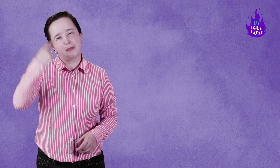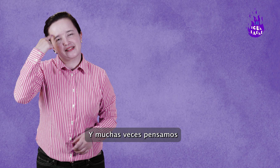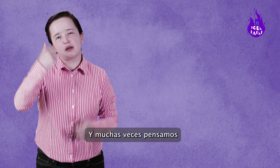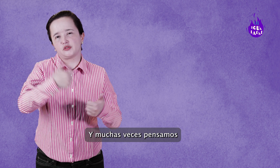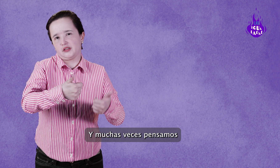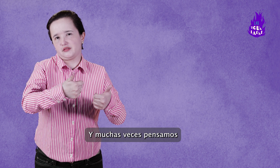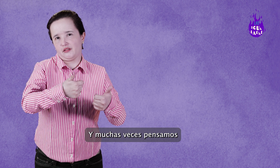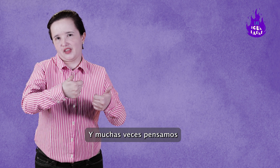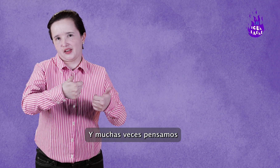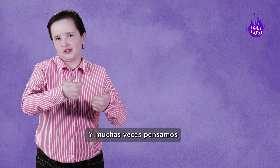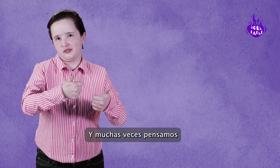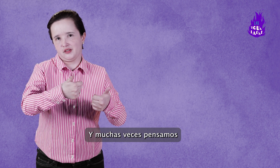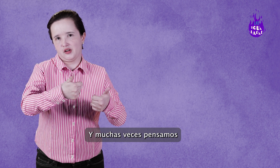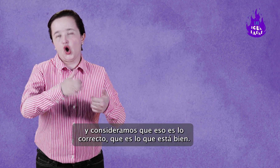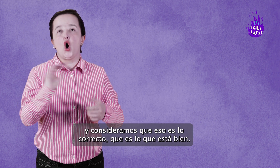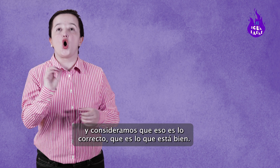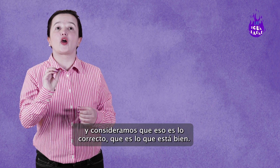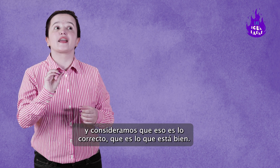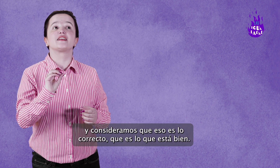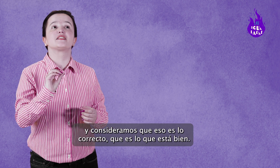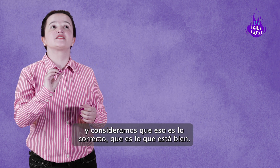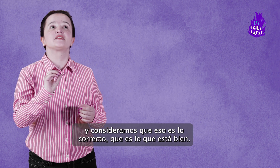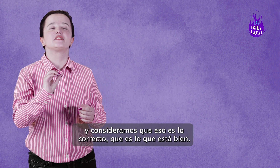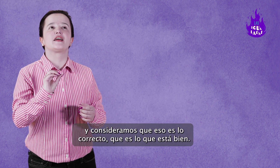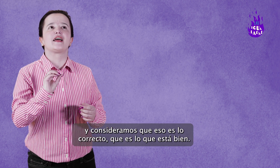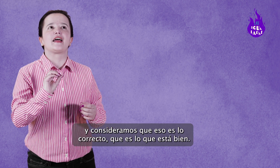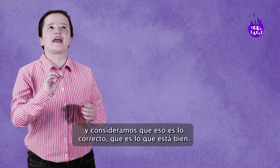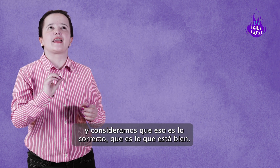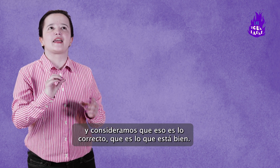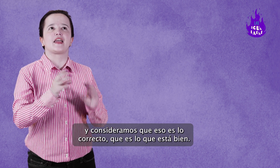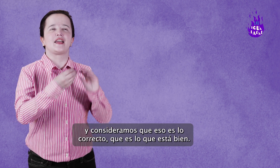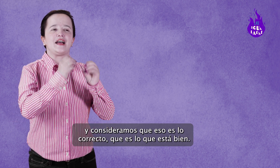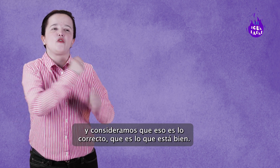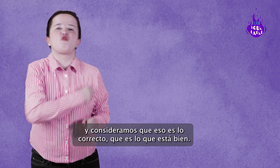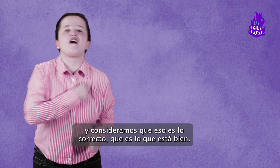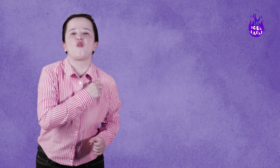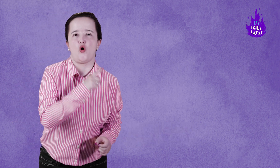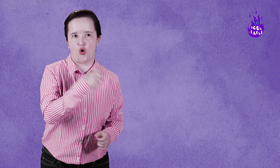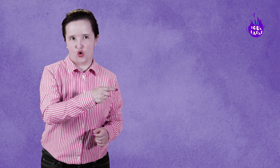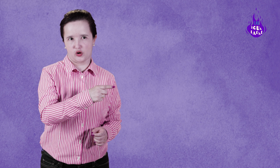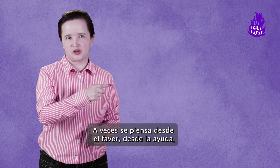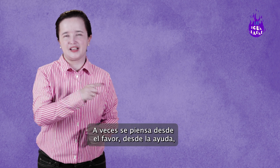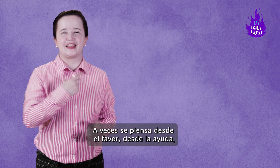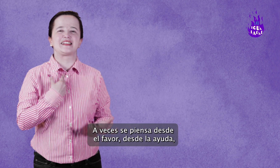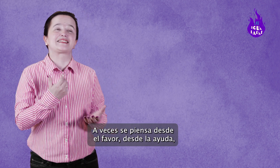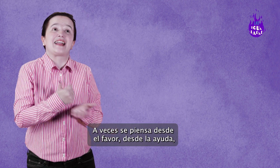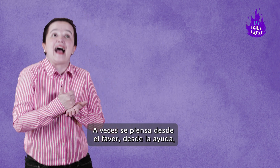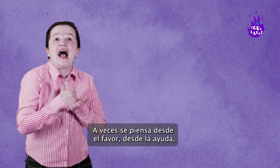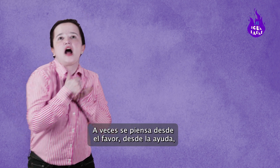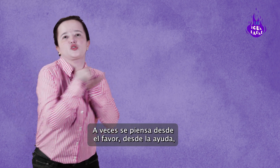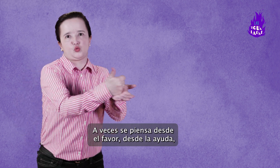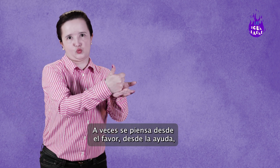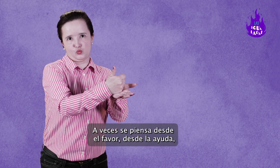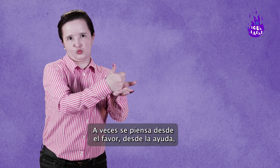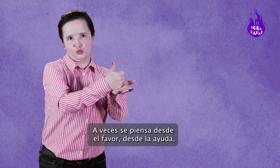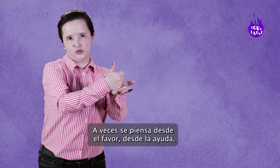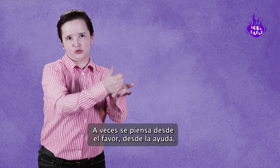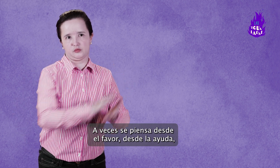Y muchas veces pensamos y consideramos que eso es lo correcto, que es lo que está bien. Entonces, a veces se piensa desde el favor, desde la